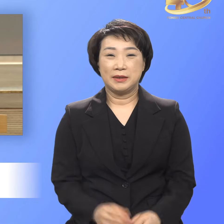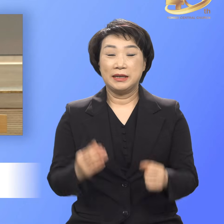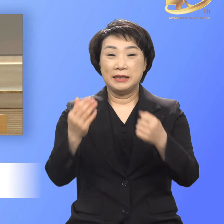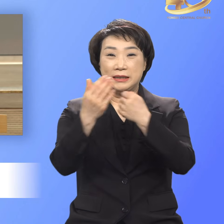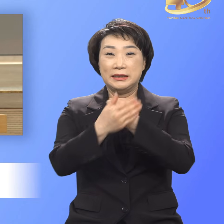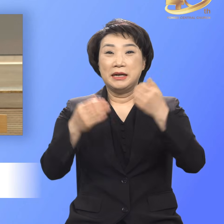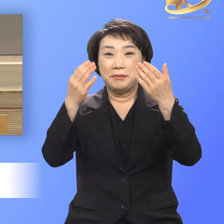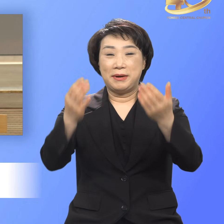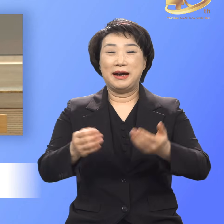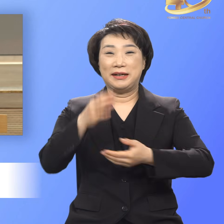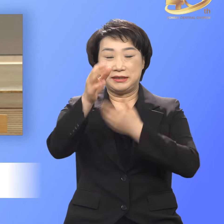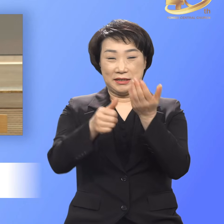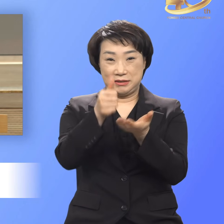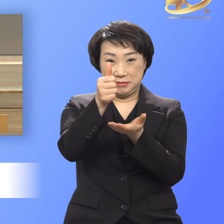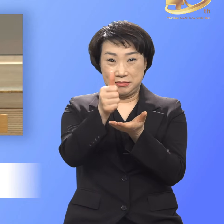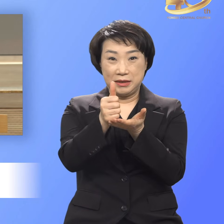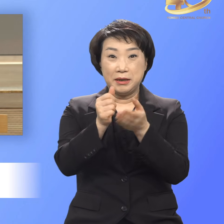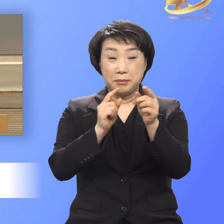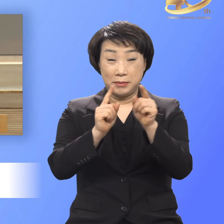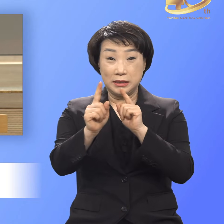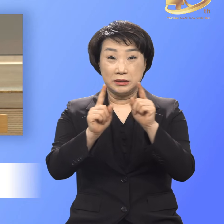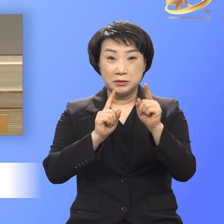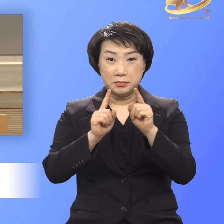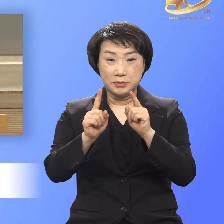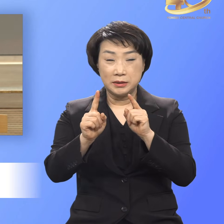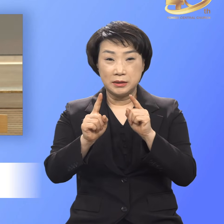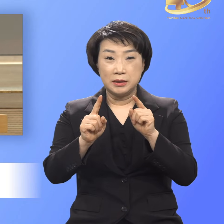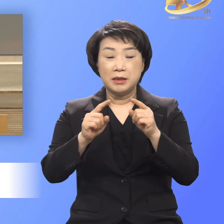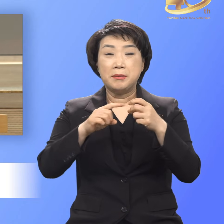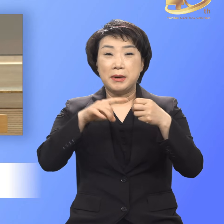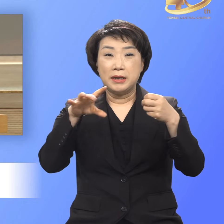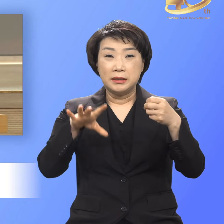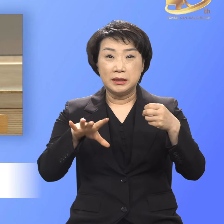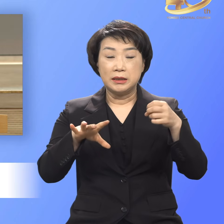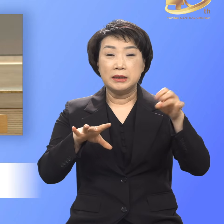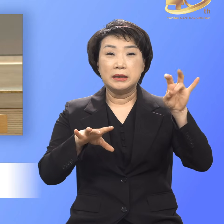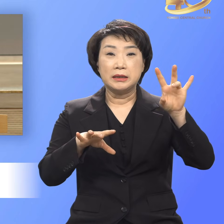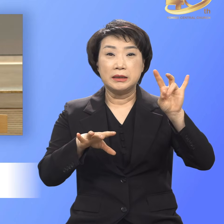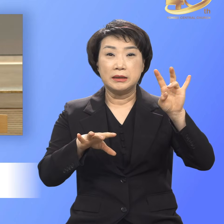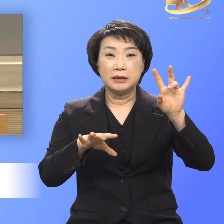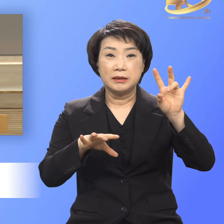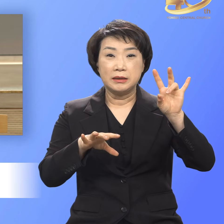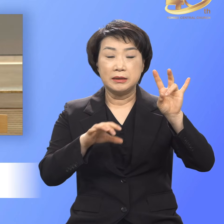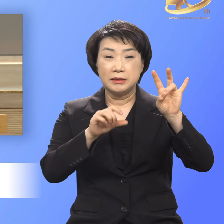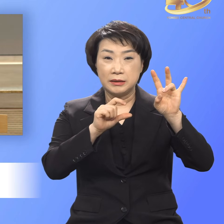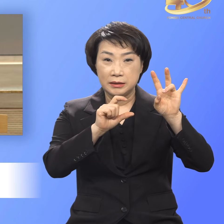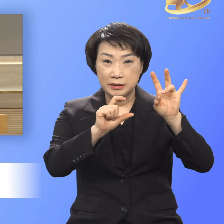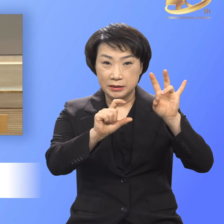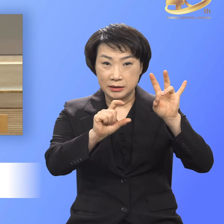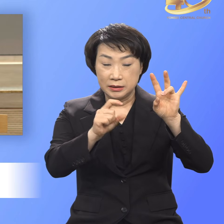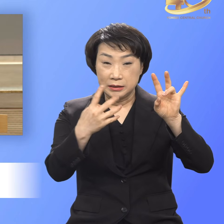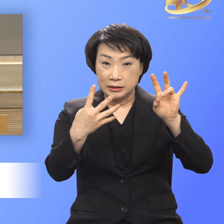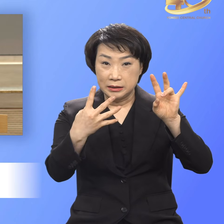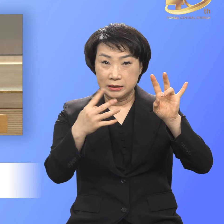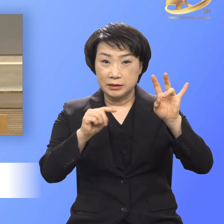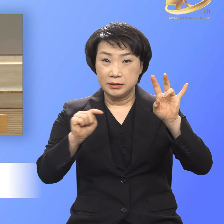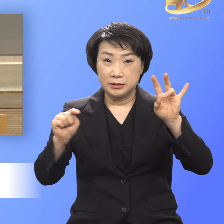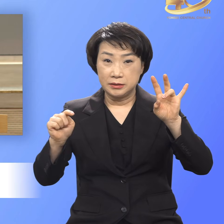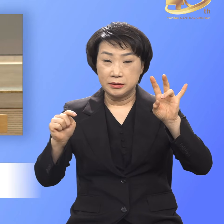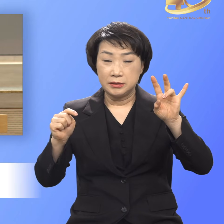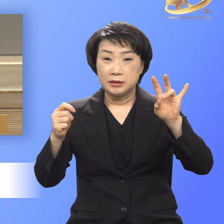은혜 받으실 하나님 말씀은 마태복음 24장